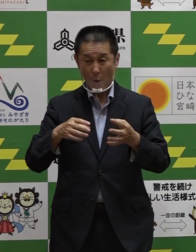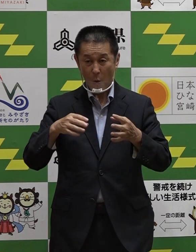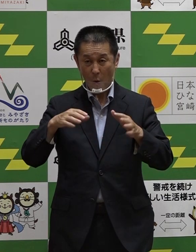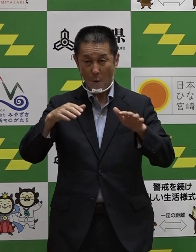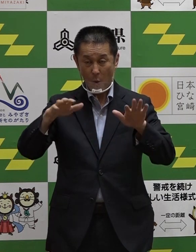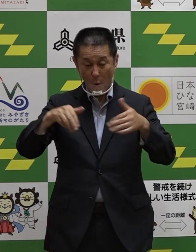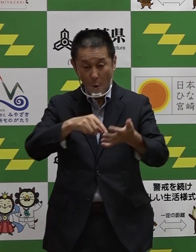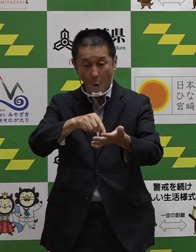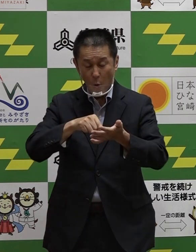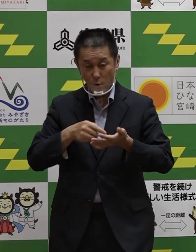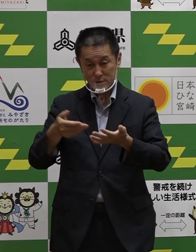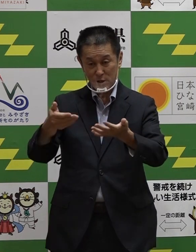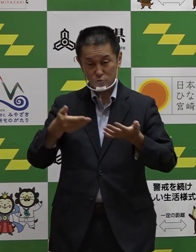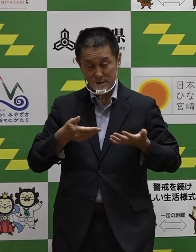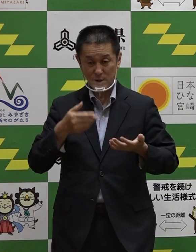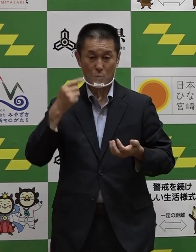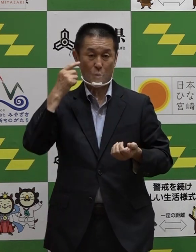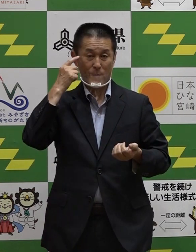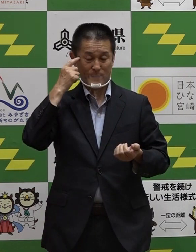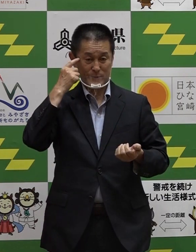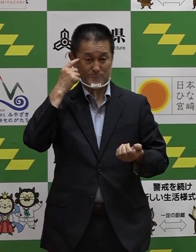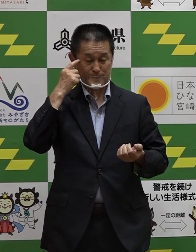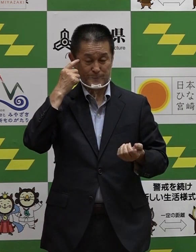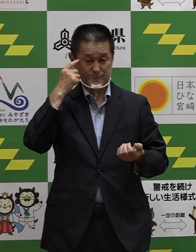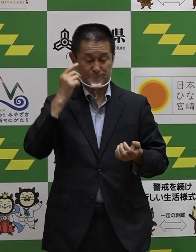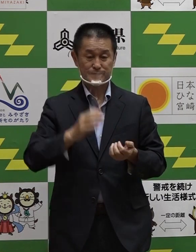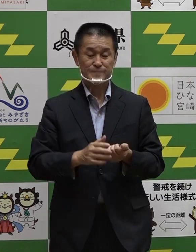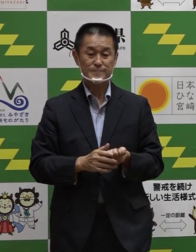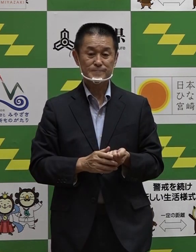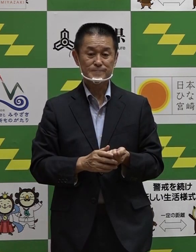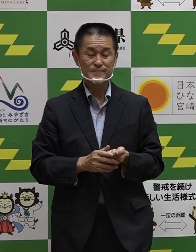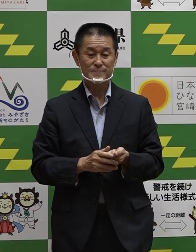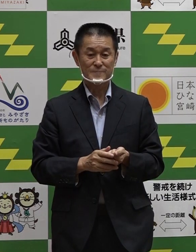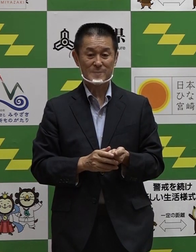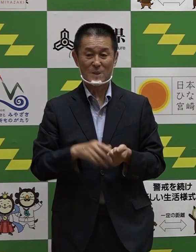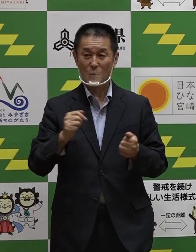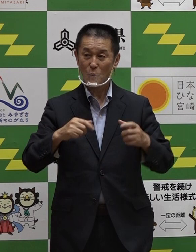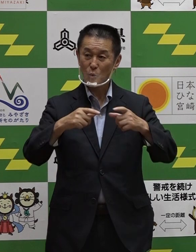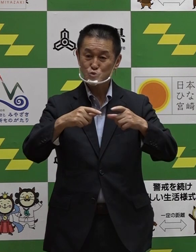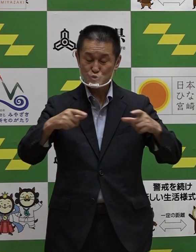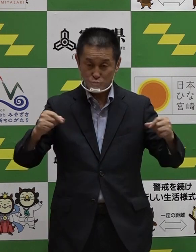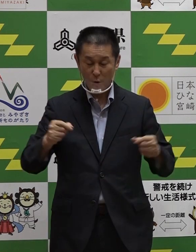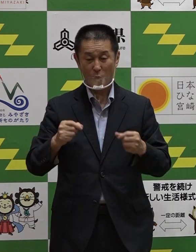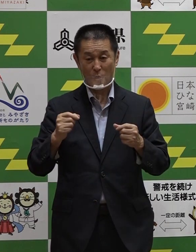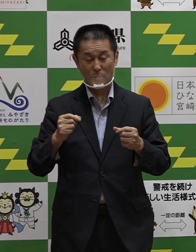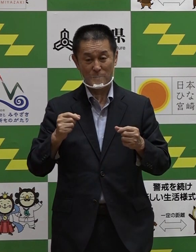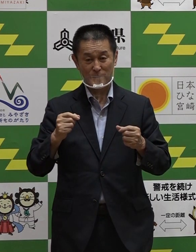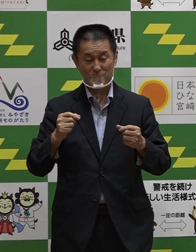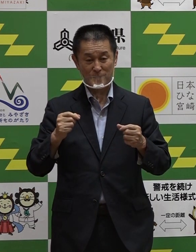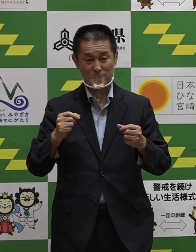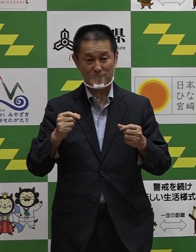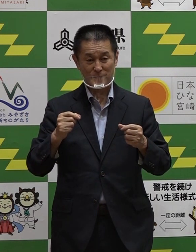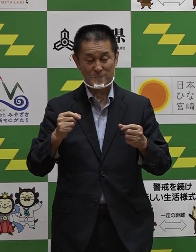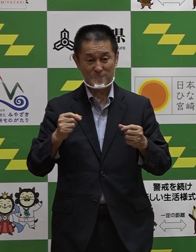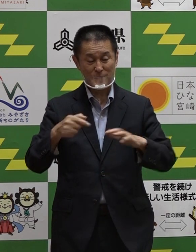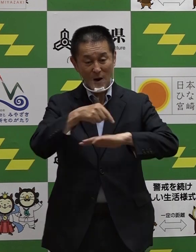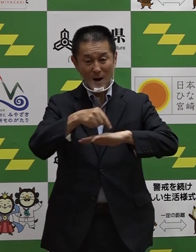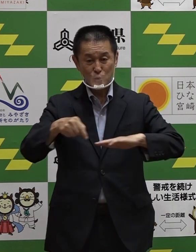っております。そしてこのクーポンなりキャンペーンのやり方でありますが、例